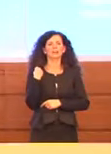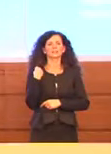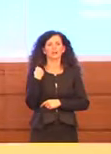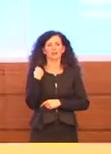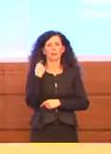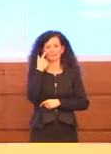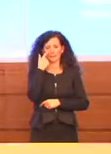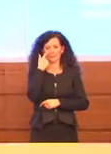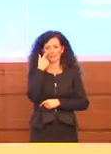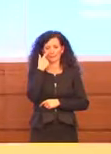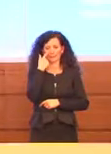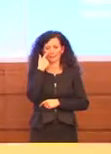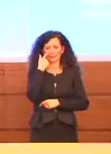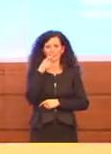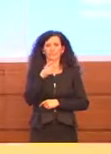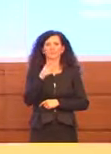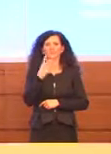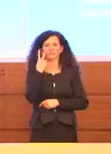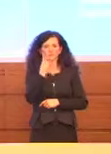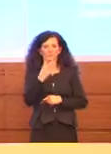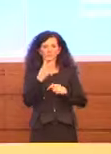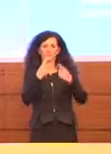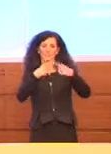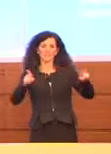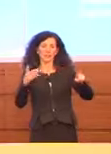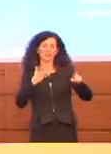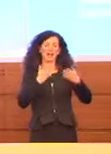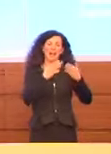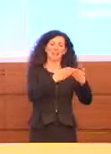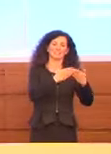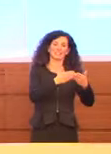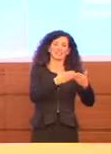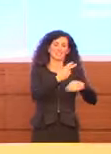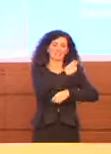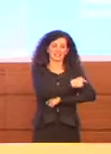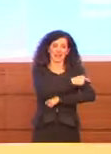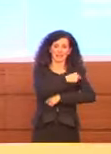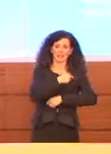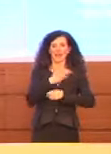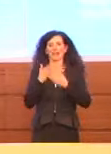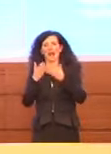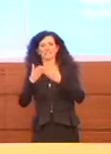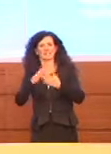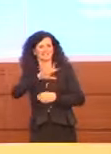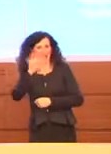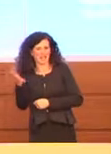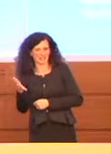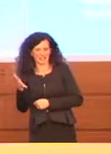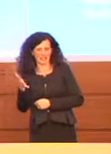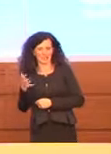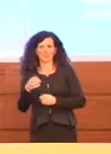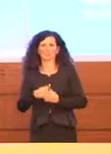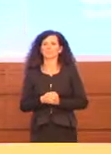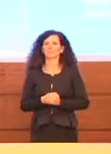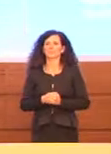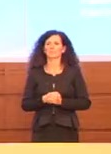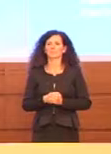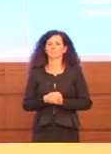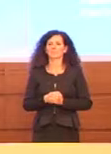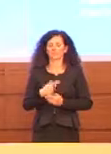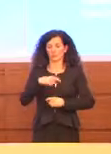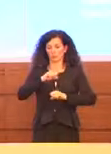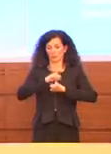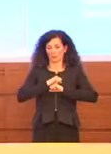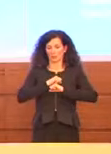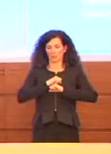diciamo l'assistenza sanitaria dall'assistenza di altro tipo credo che nel piano del ministro e poi qui il